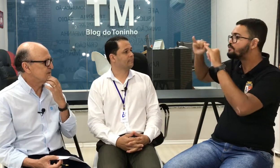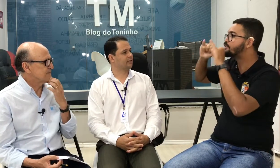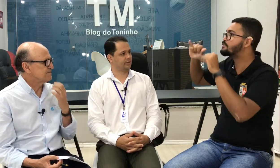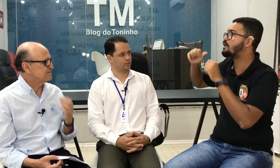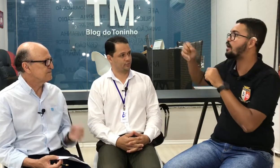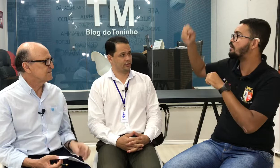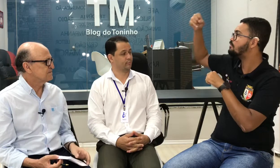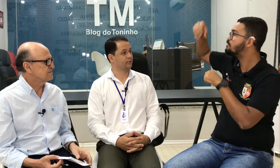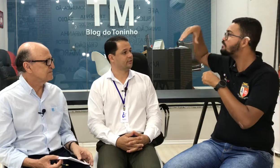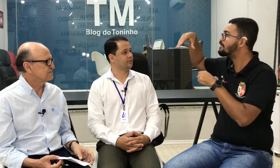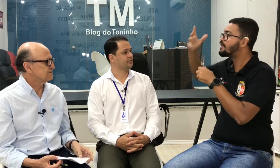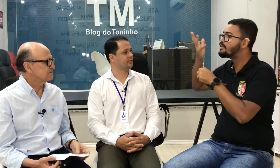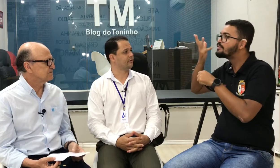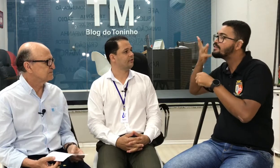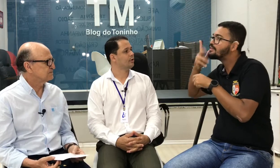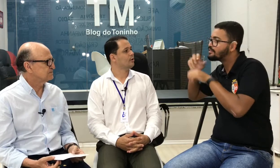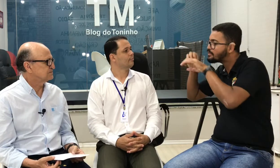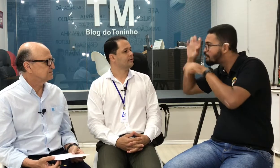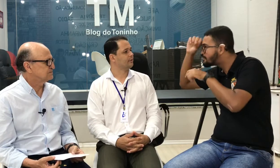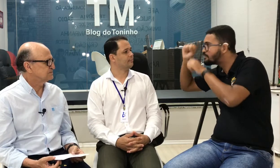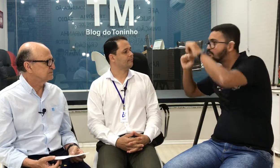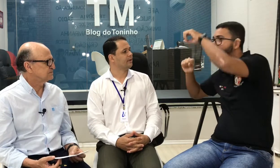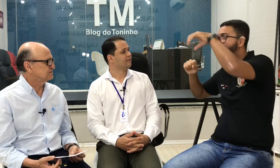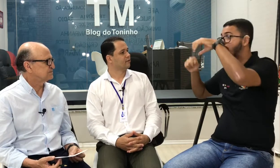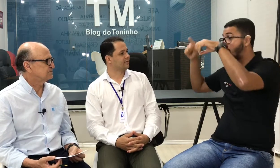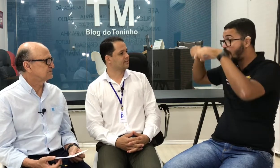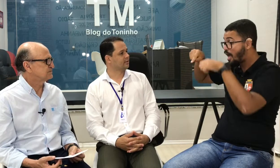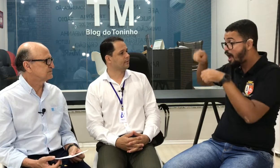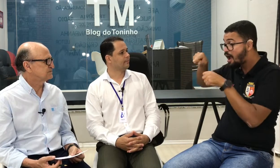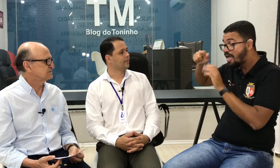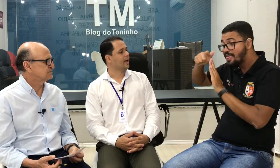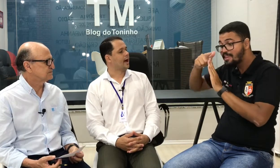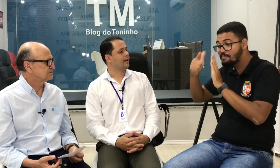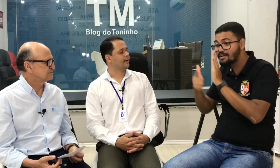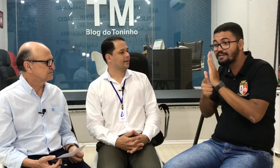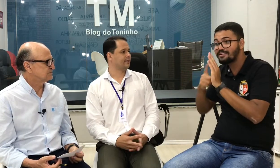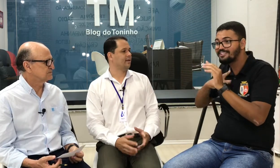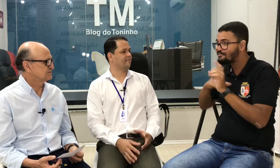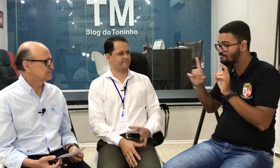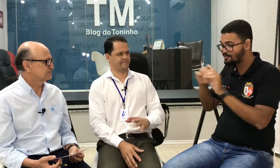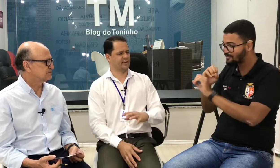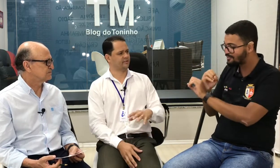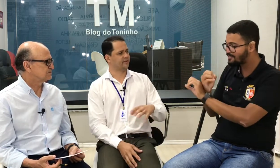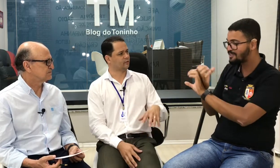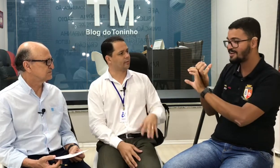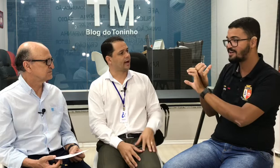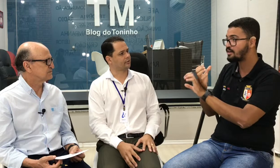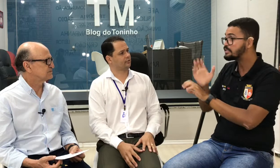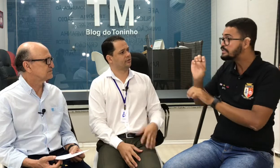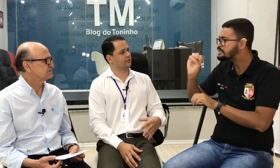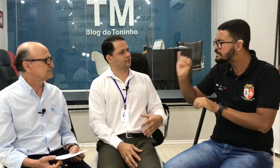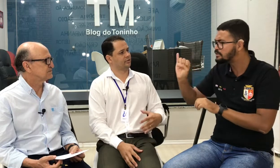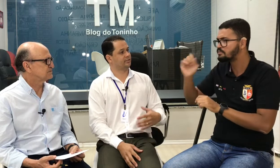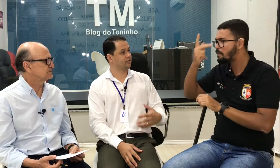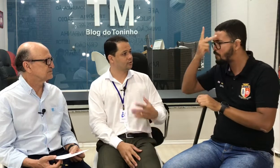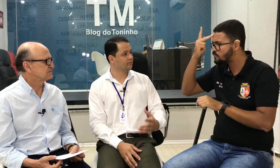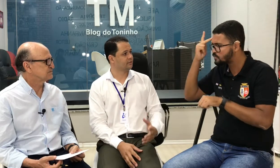gente muita coisa interessante. Por exemplo, informação, aí ela tem vários braços de incentivo às empresas